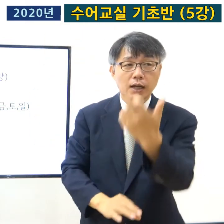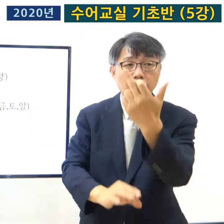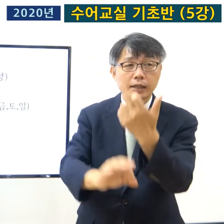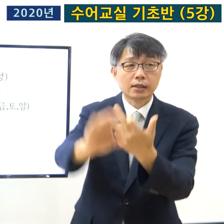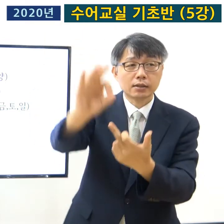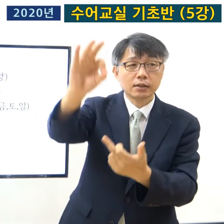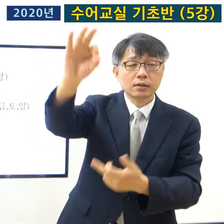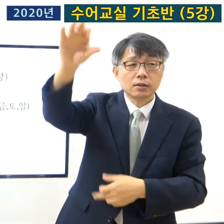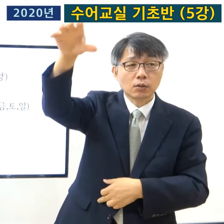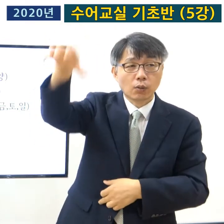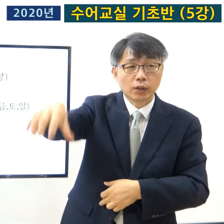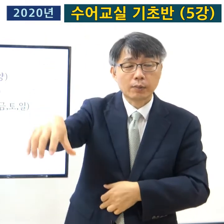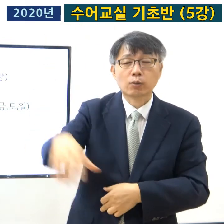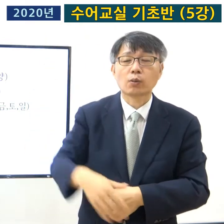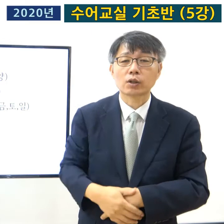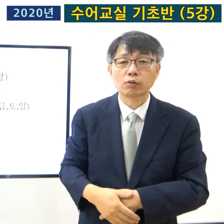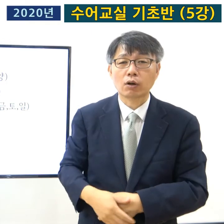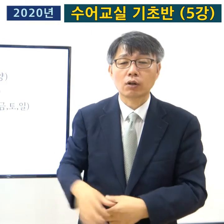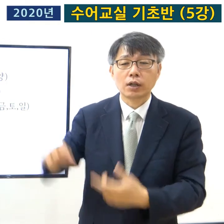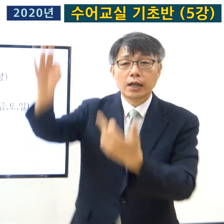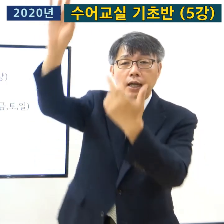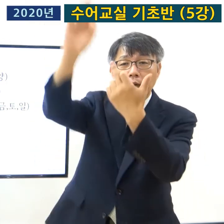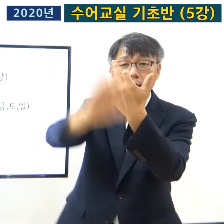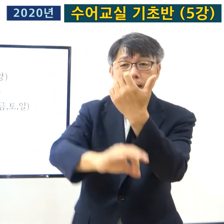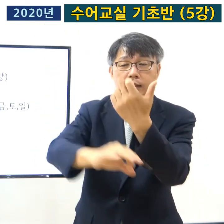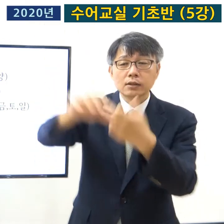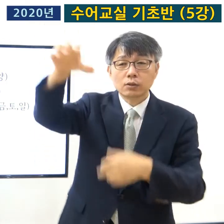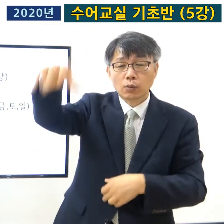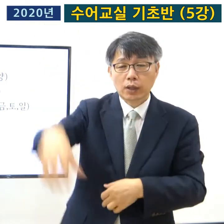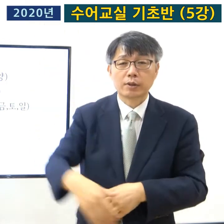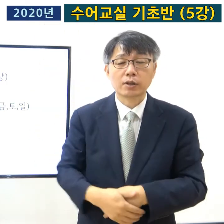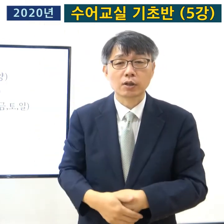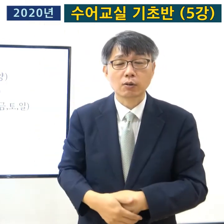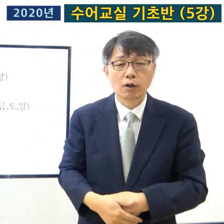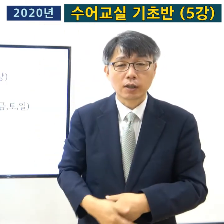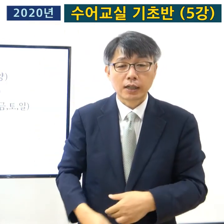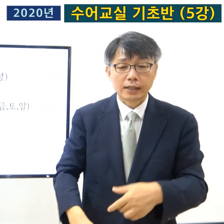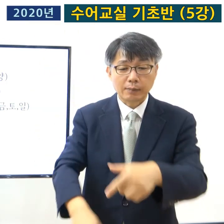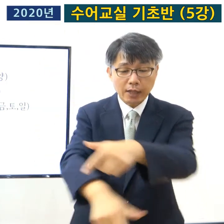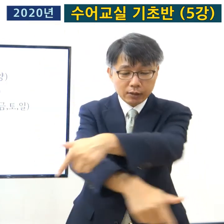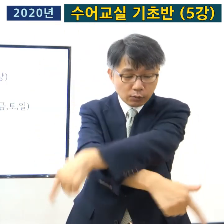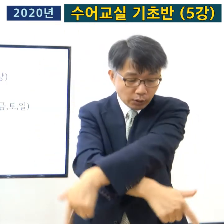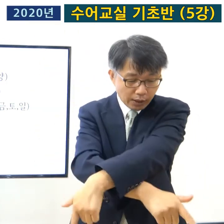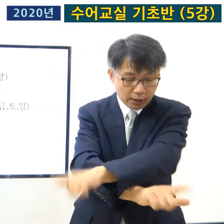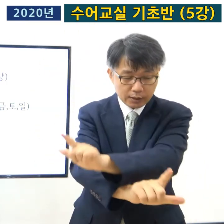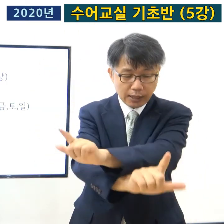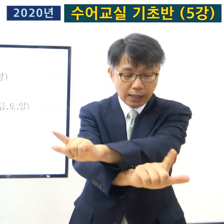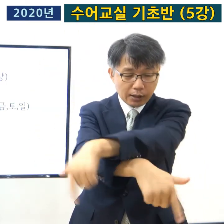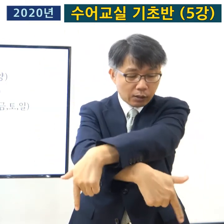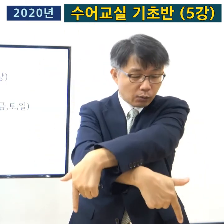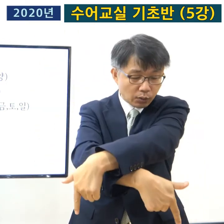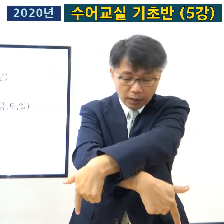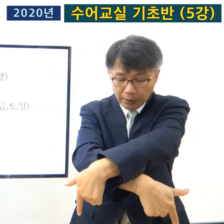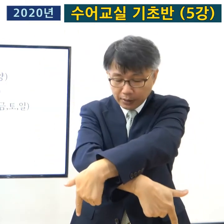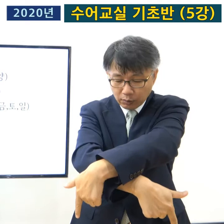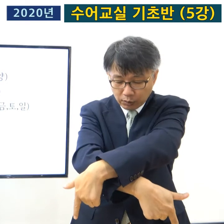해 뜨는 곳 하면 동이고요. 해지는 곳 하면 서이고요. 남자는 이렇게 이렇게 반대로